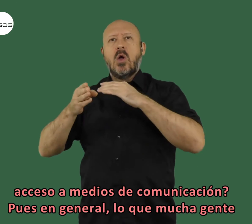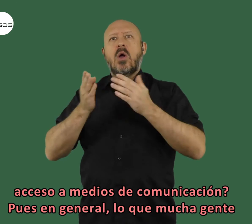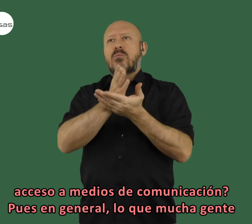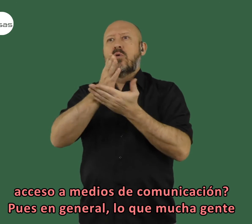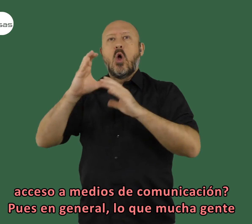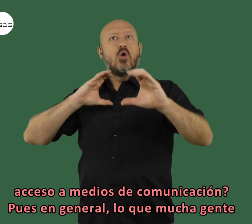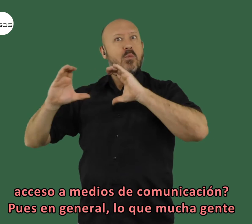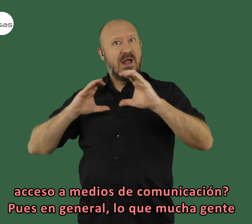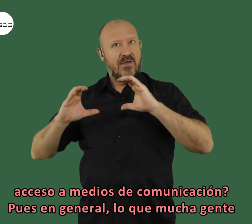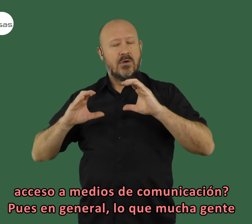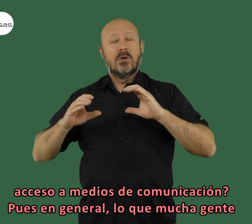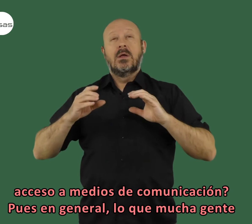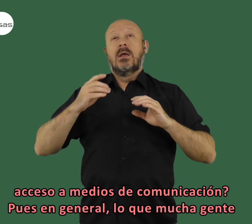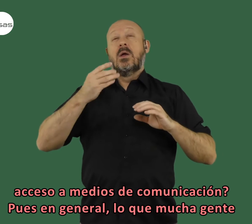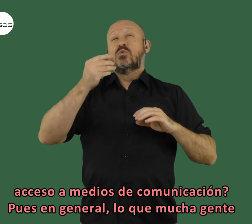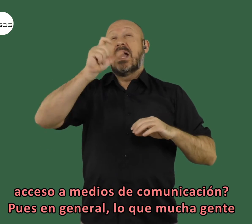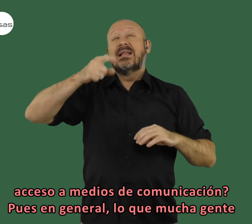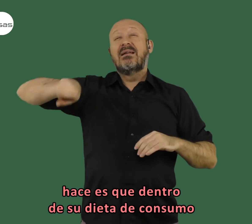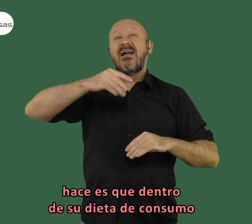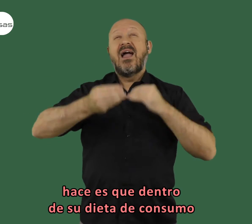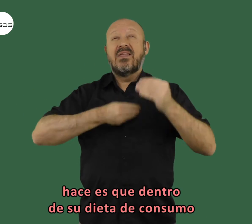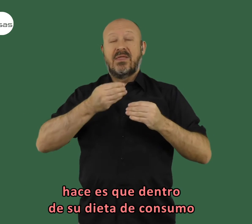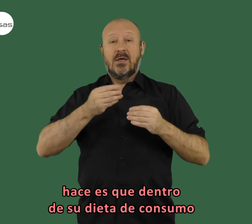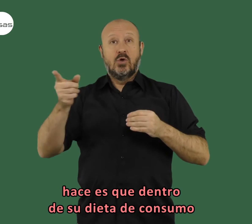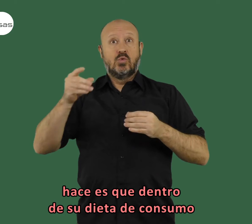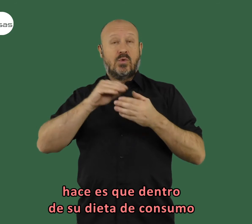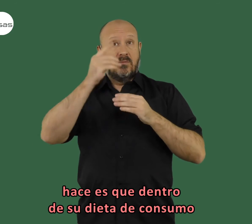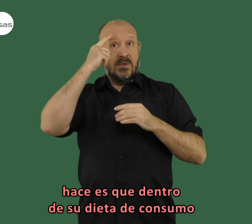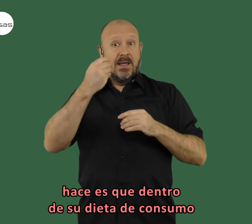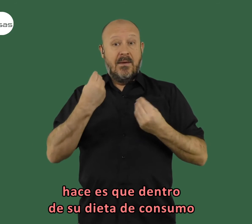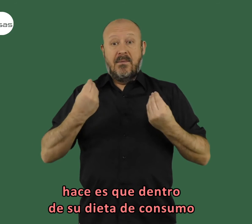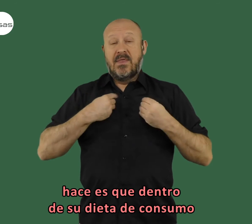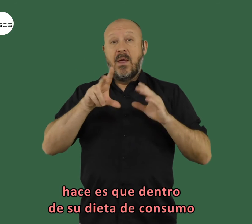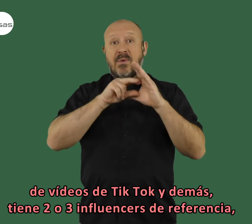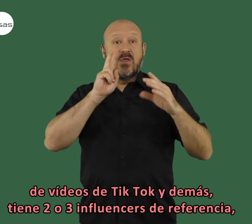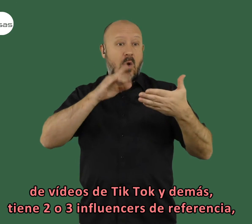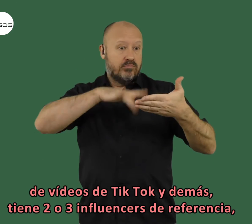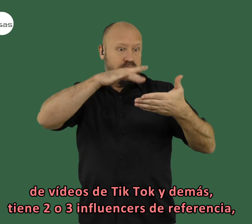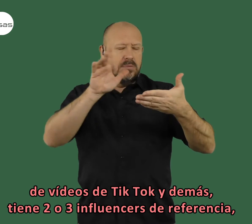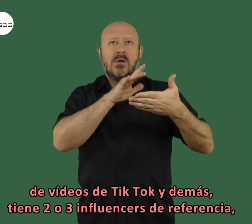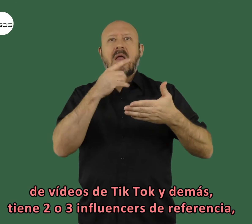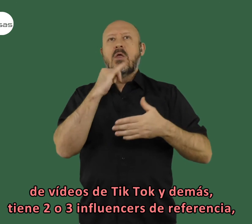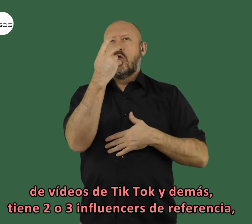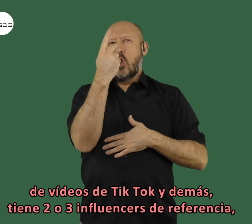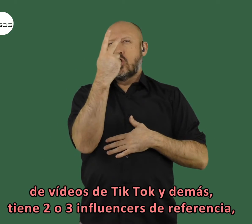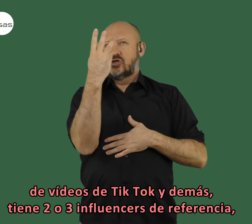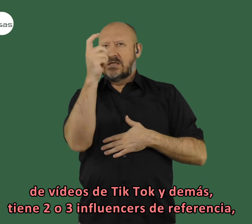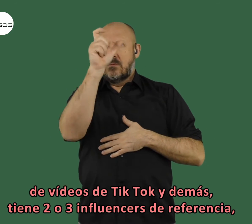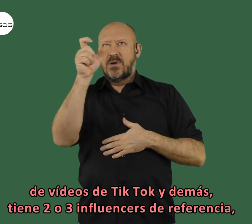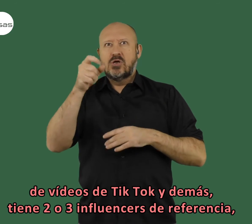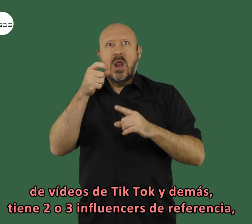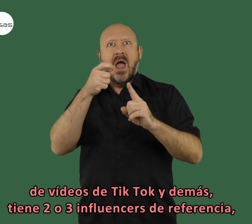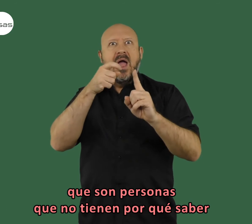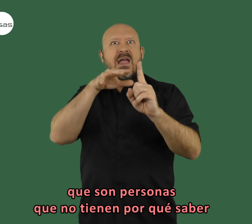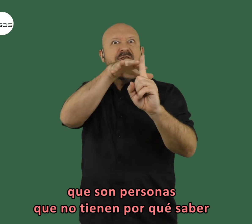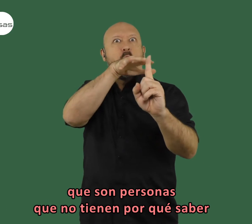medios de comunicación? Pues en general lo que mucha gente hace es que dentro de su dieta de consumo de vídeos de TikTok y demás, tiene 2, 3 influencers